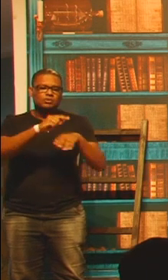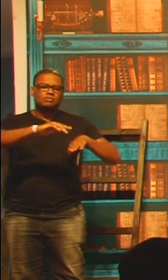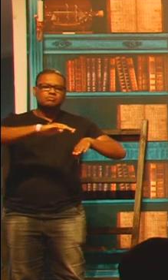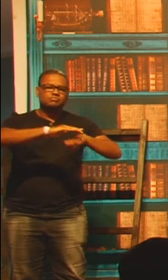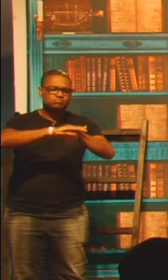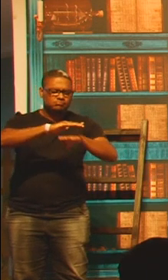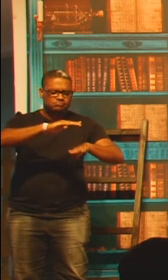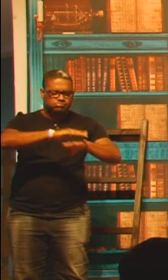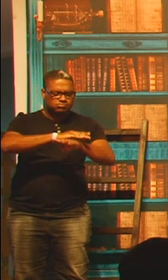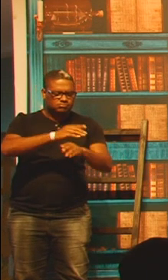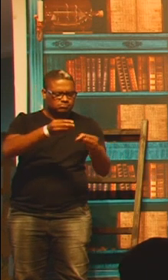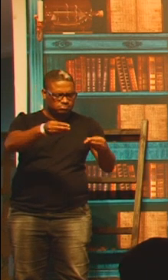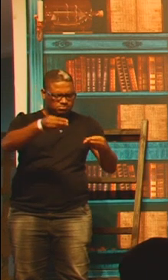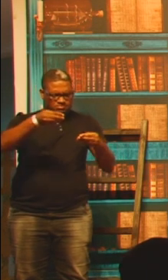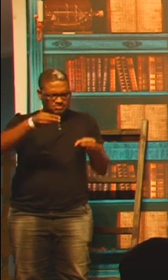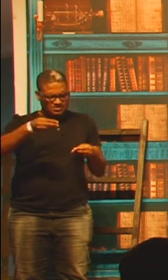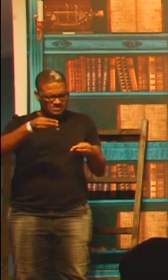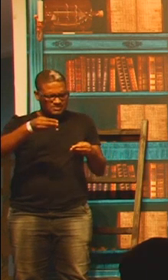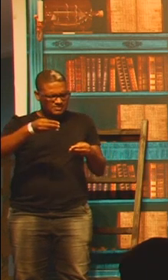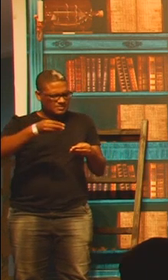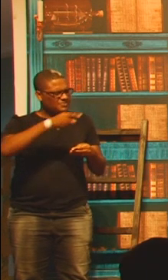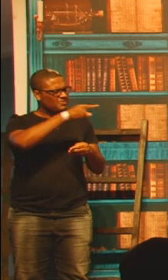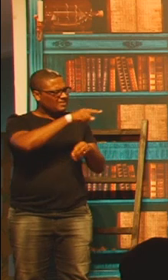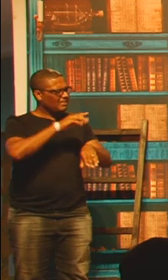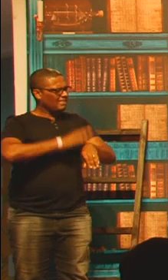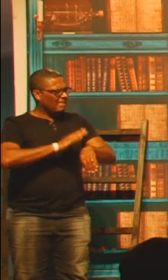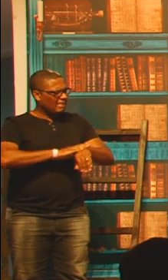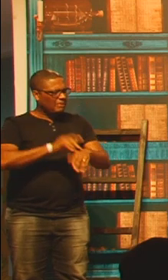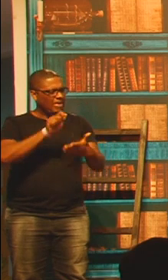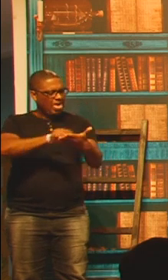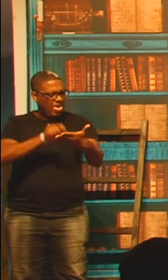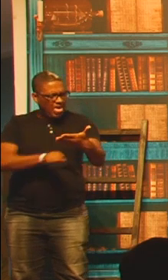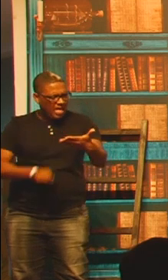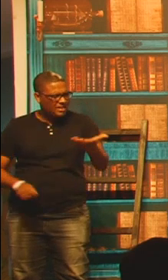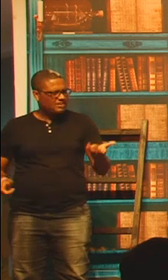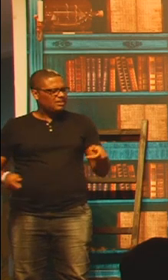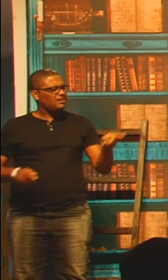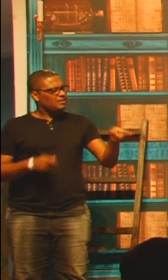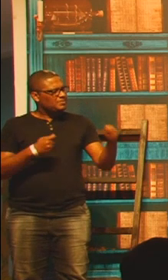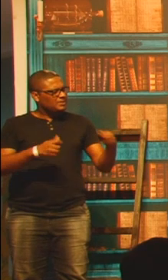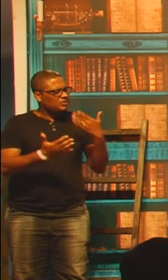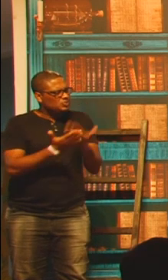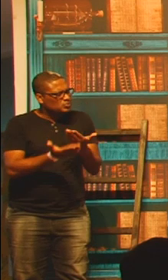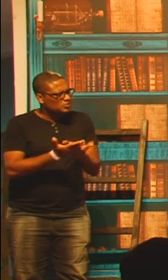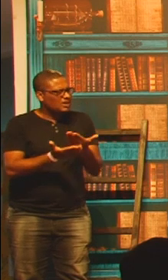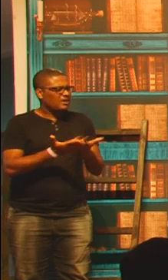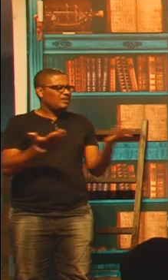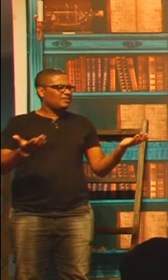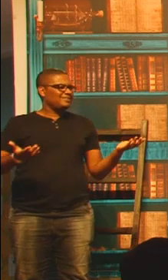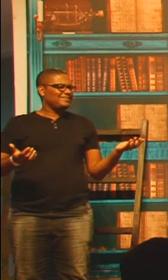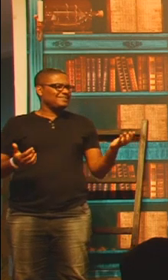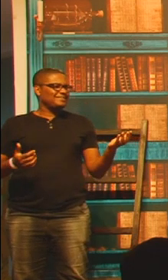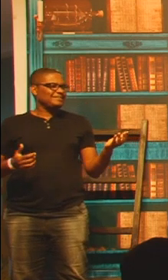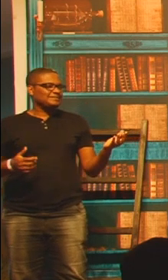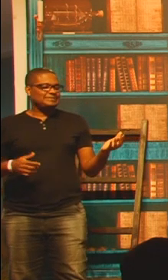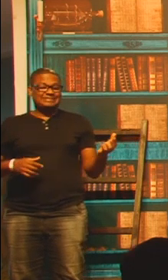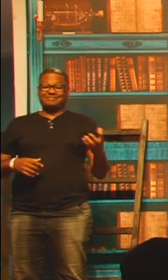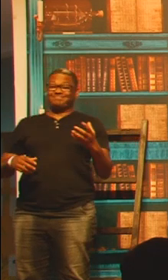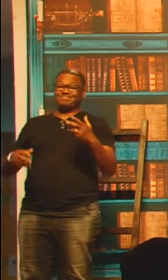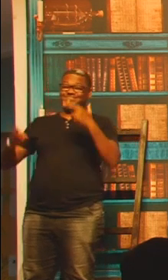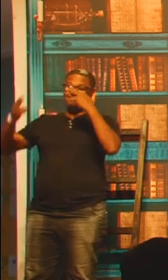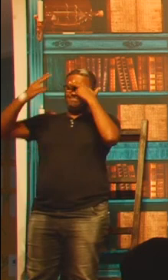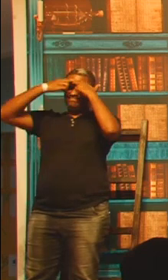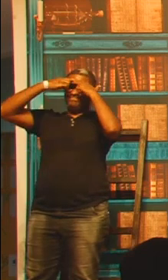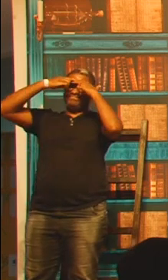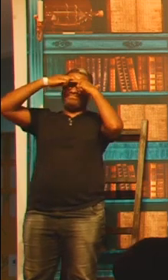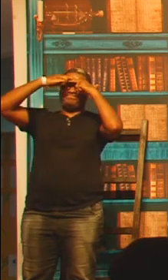escrevia. Aí ela olhou para mim e fez assim: você está perdendo tempo com isso, você deveria estar estudando. Aquilo me traumatizou